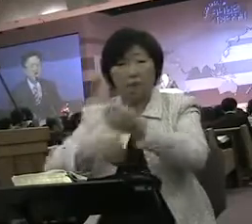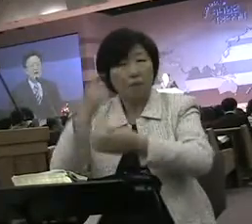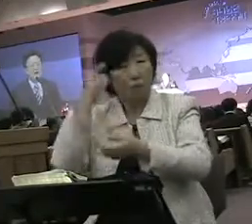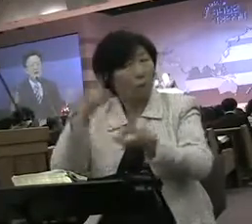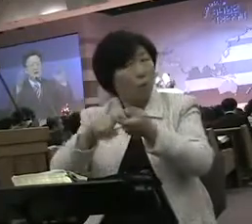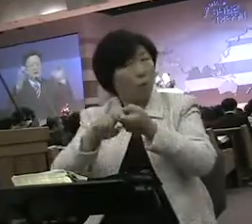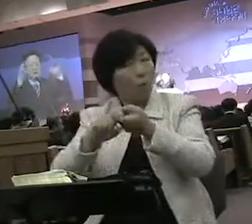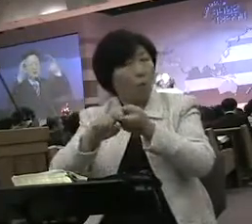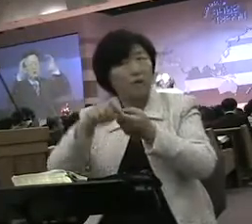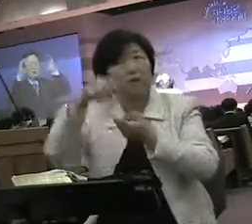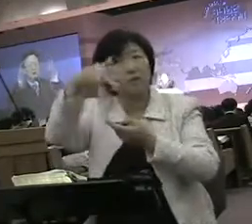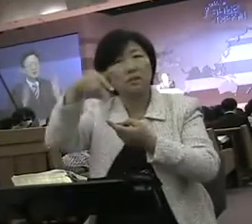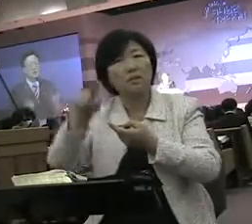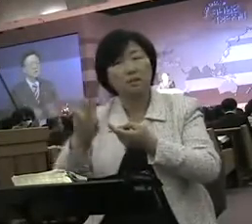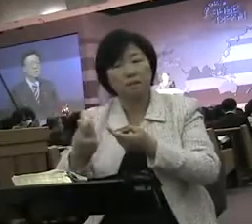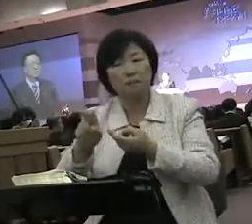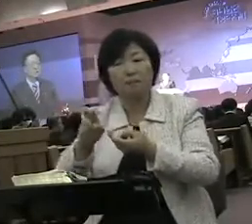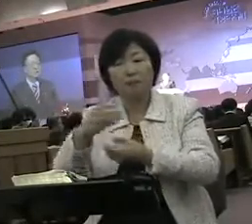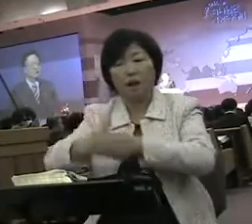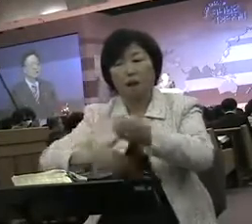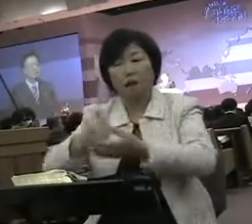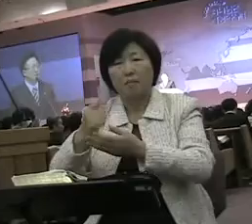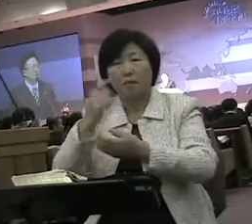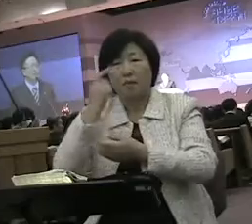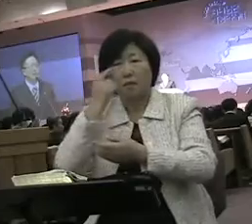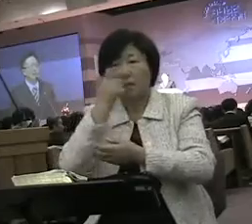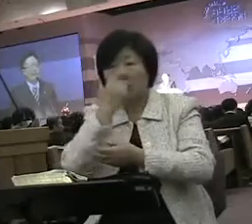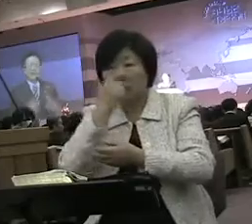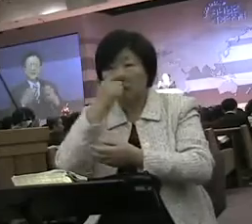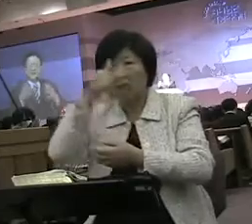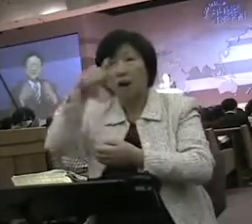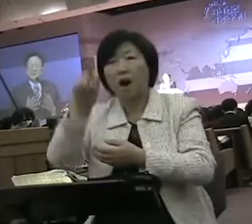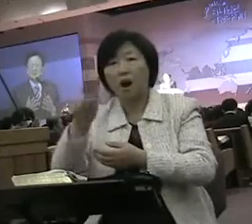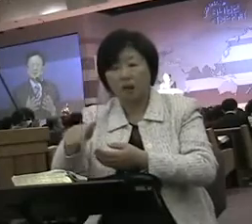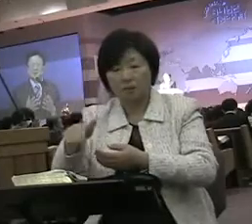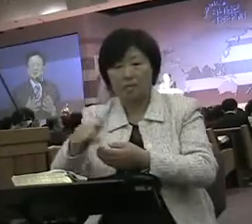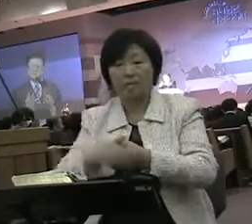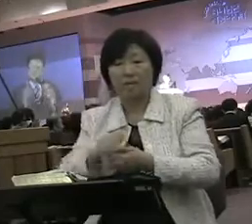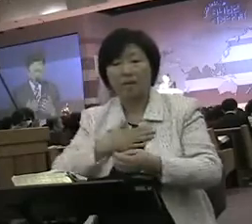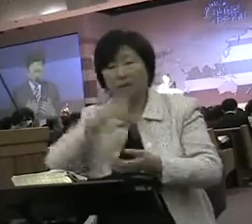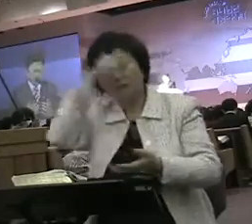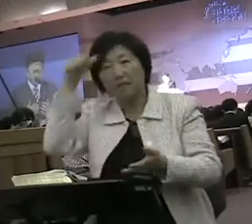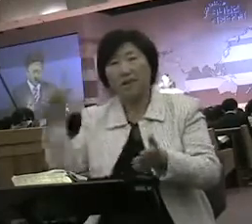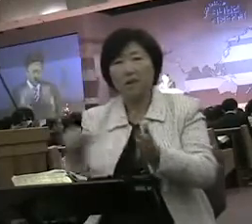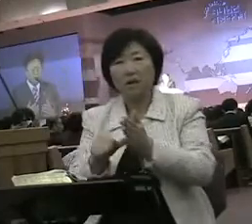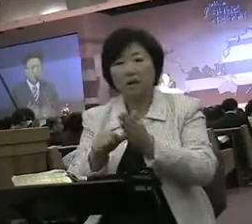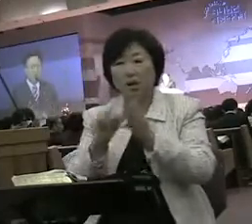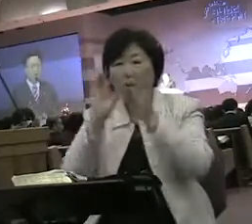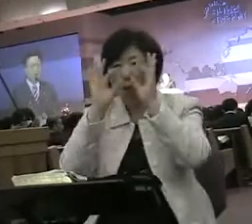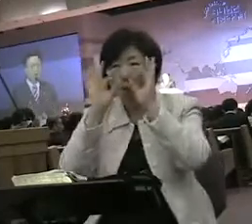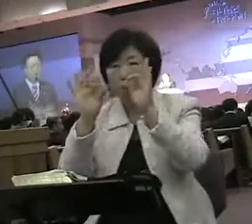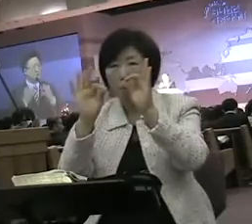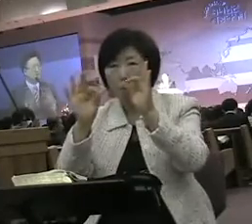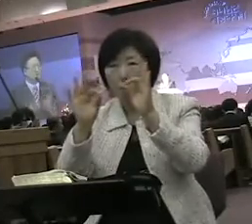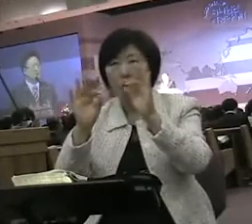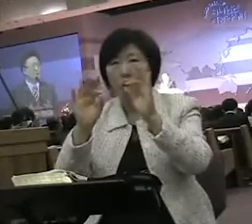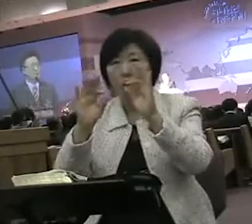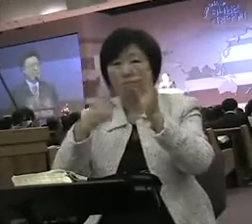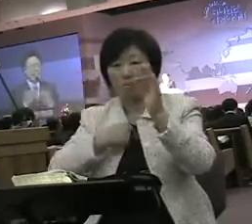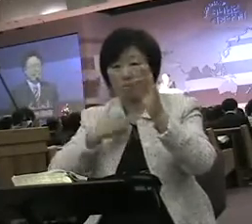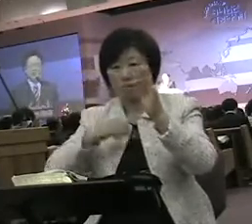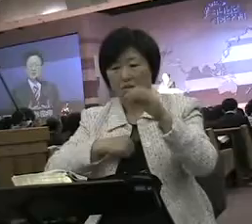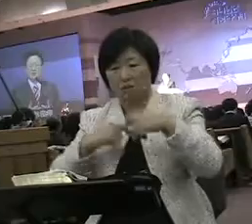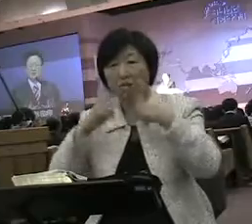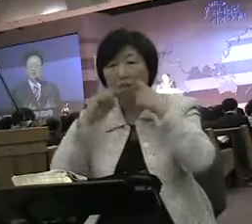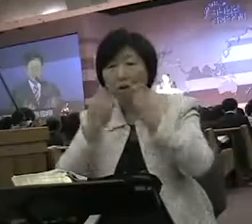관점입니다. 하나님의 시각으로 이 땅을, 하나님의 관점으로 내 인생을 볼 수 있어야 됩니다. 그리고 그